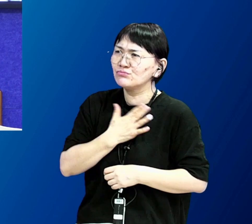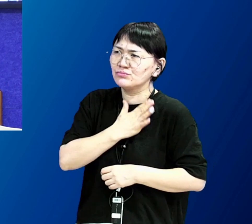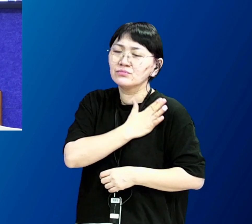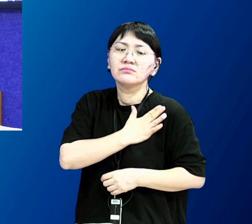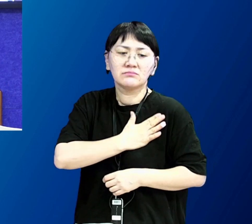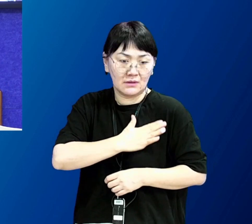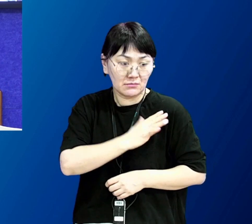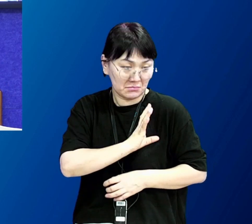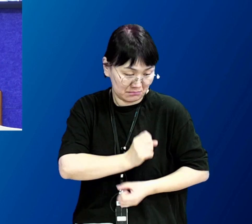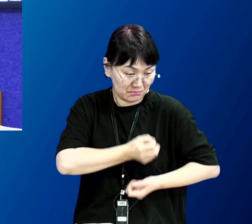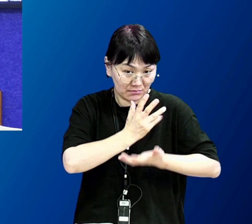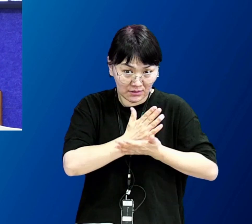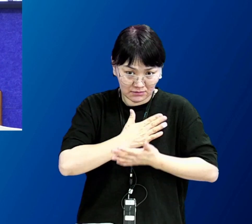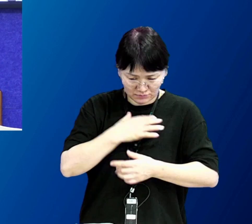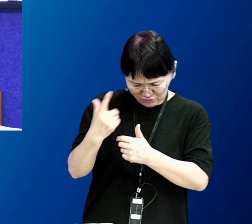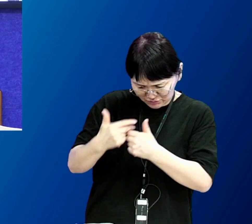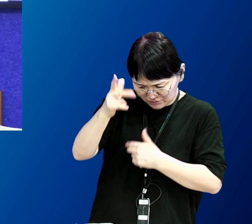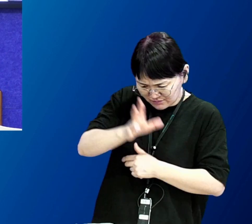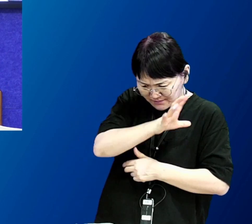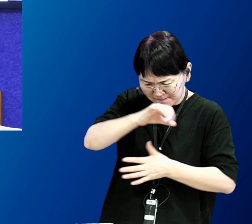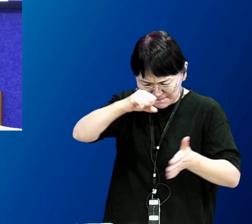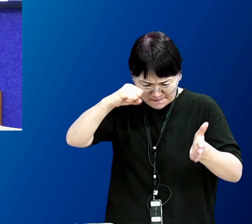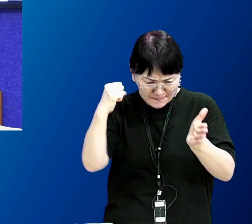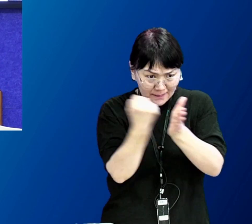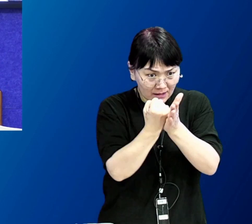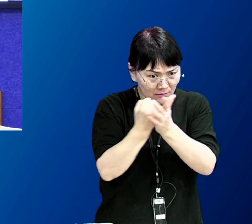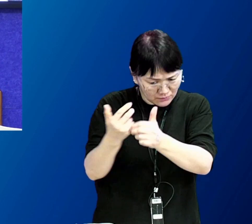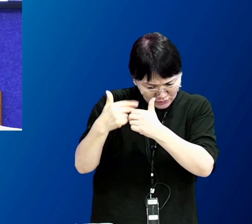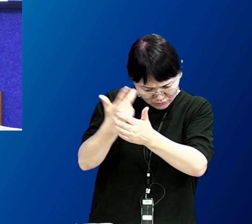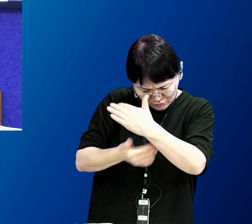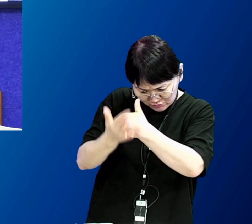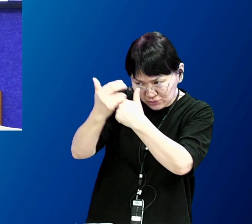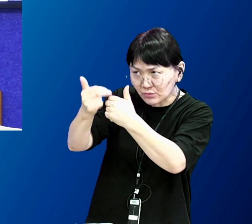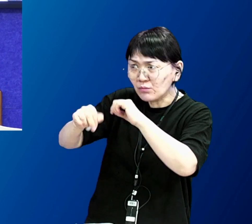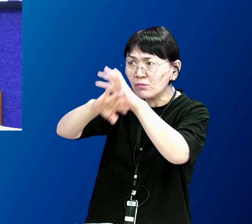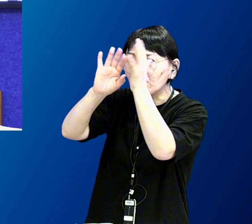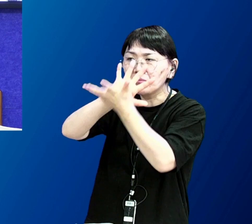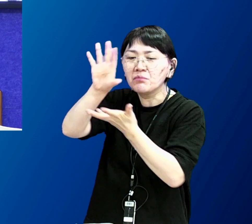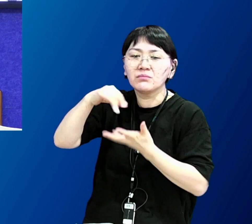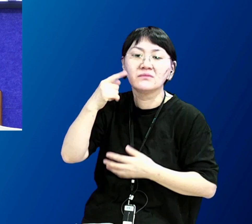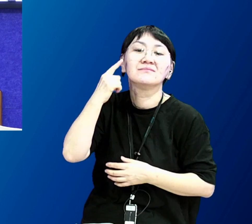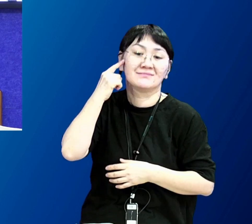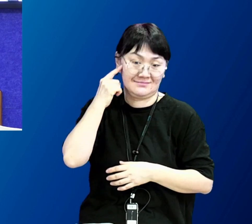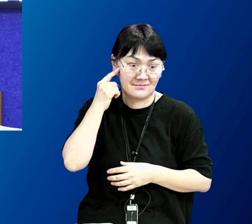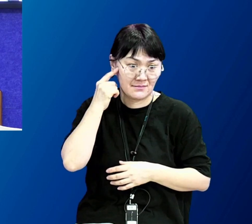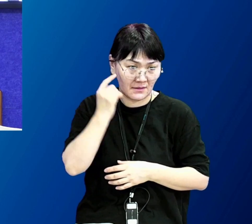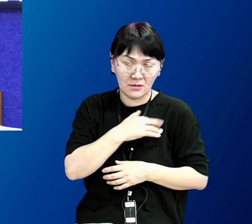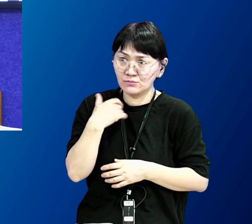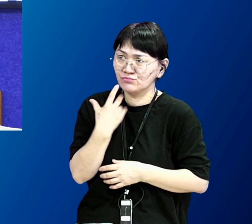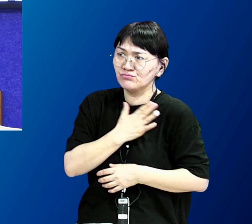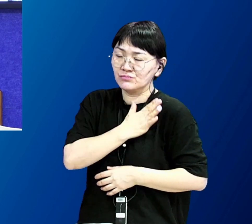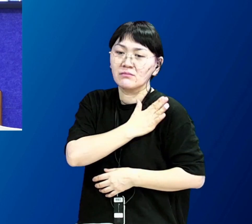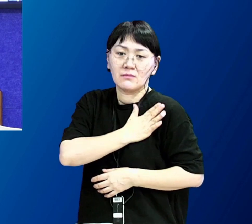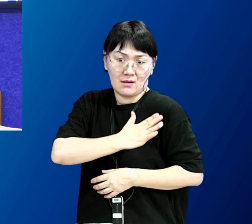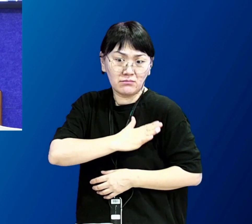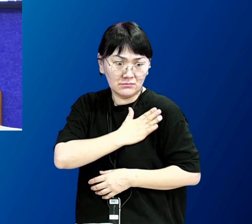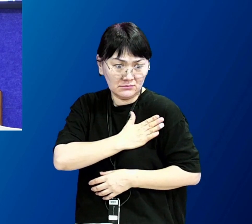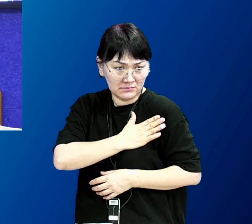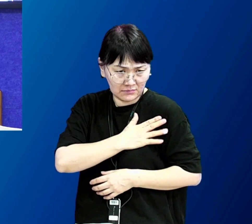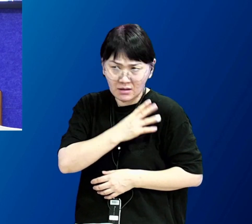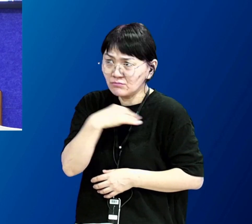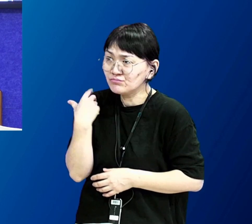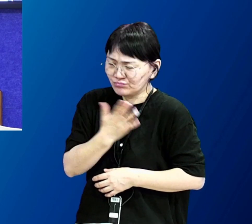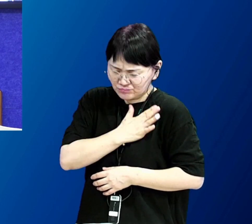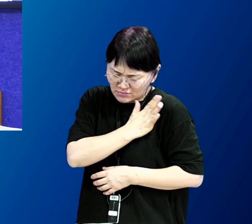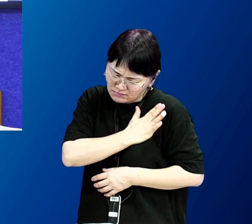намаг тэгж хайрлан загалмаа дээр өгөж өгснийг мэдэж байгаа учраас тэр эзнийг хайрладаг. Хайрлж байгаа тэр сэтгэл нь ичтэй юу